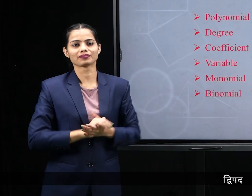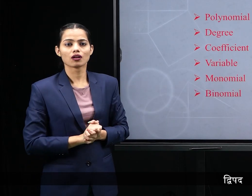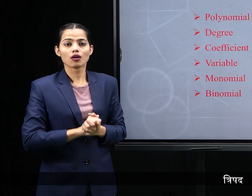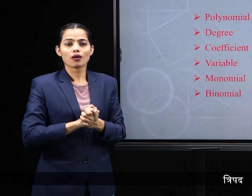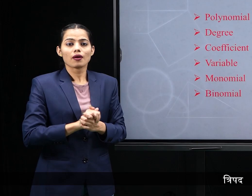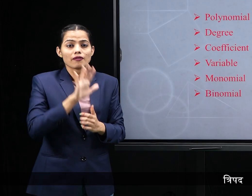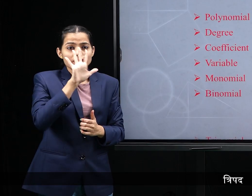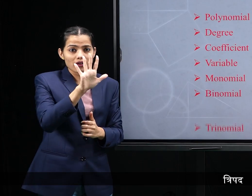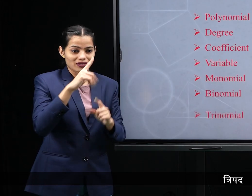त्रिपद,